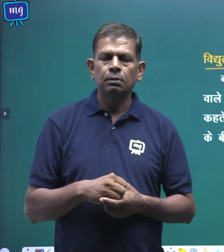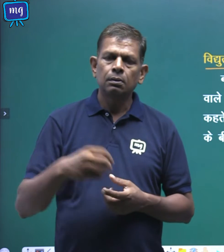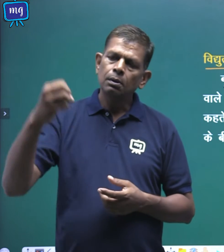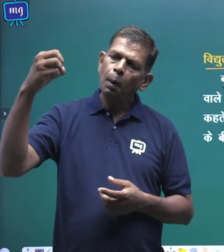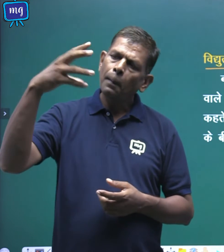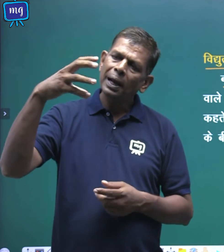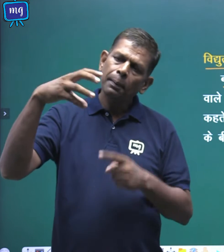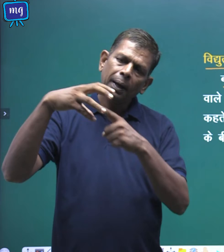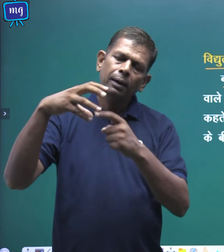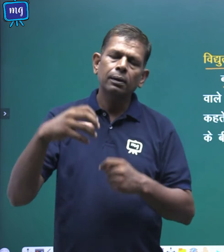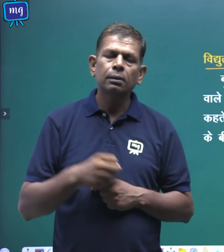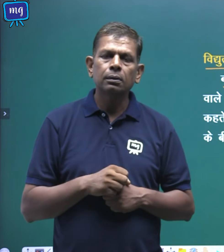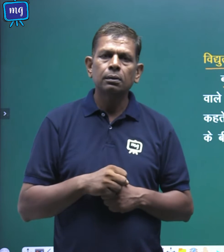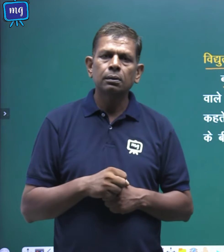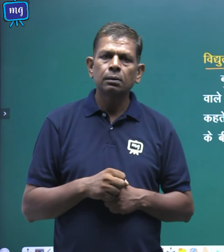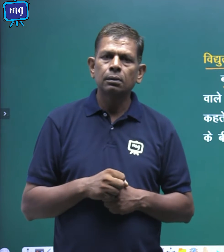बल्ब में